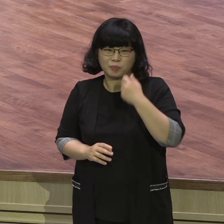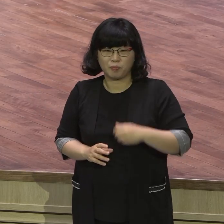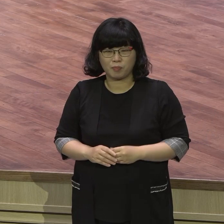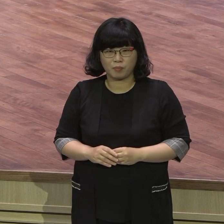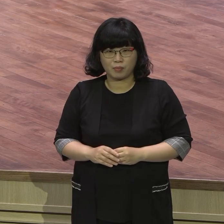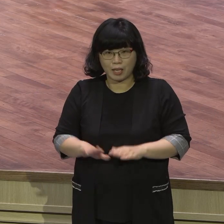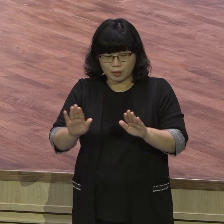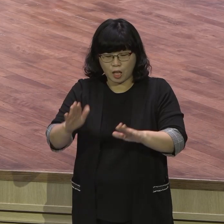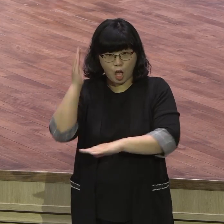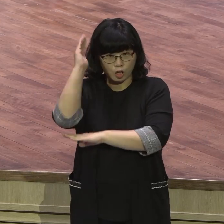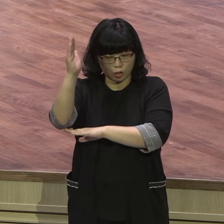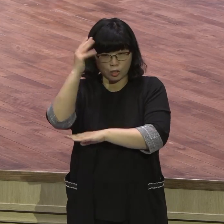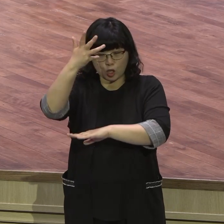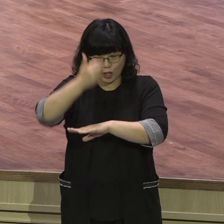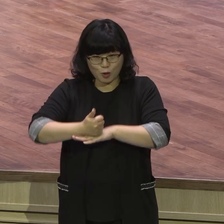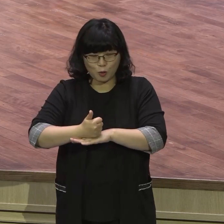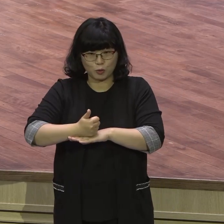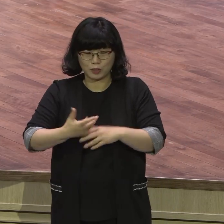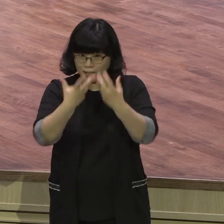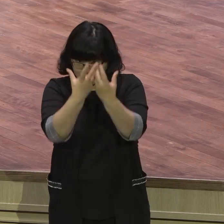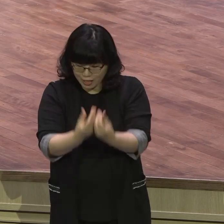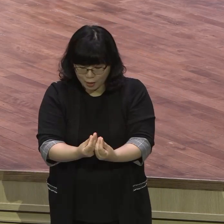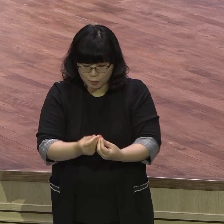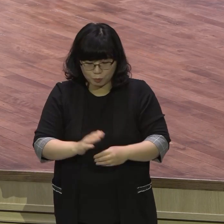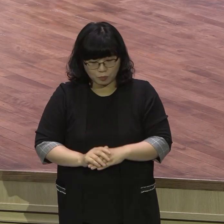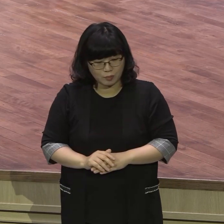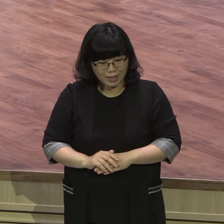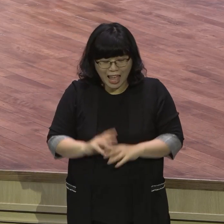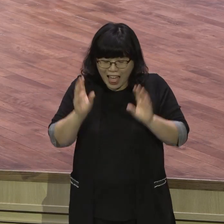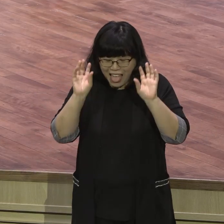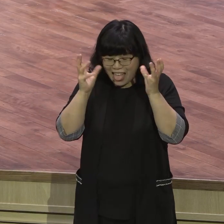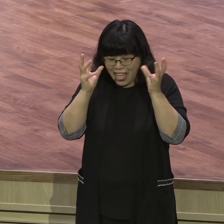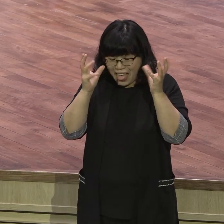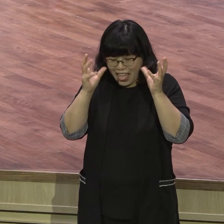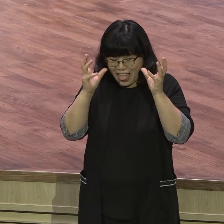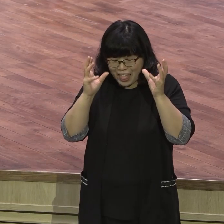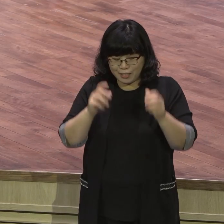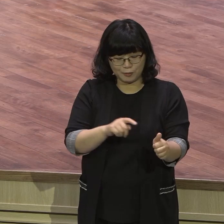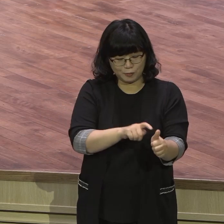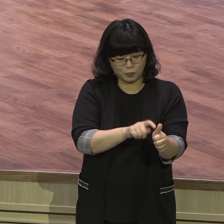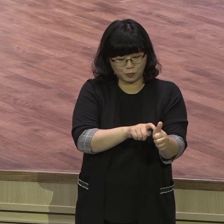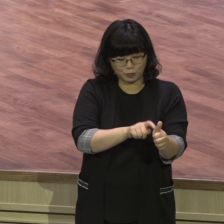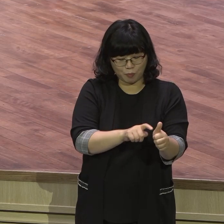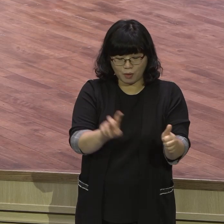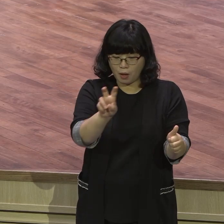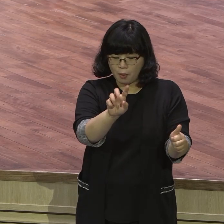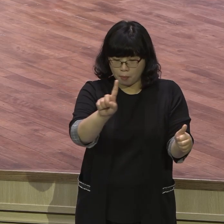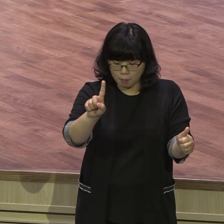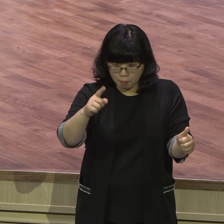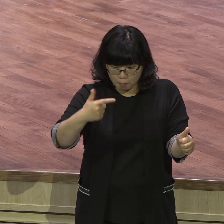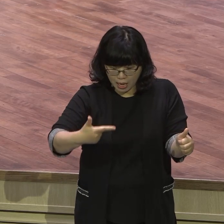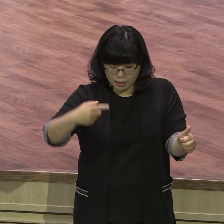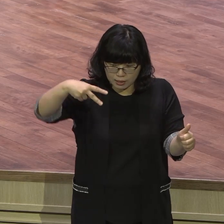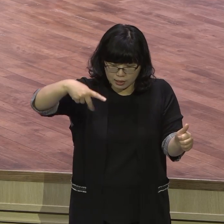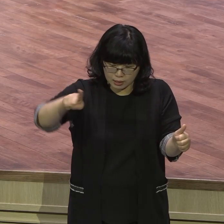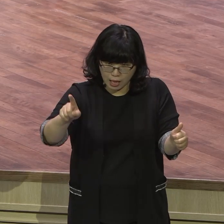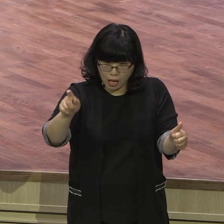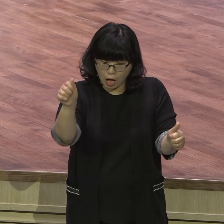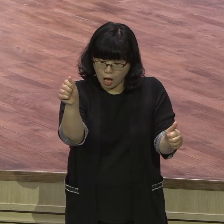동생이 책에서 만사형통이라는 문자를 봤어요 형에게 찾아와서 형